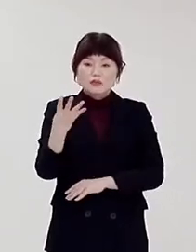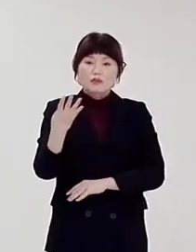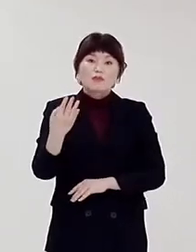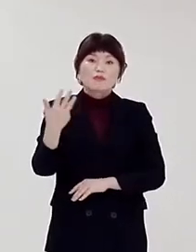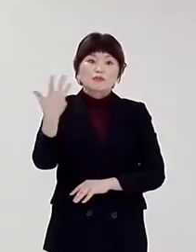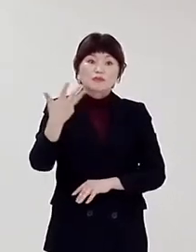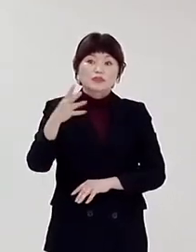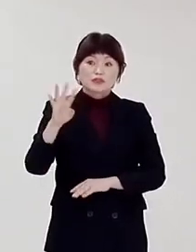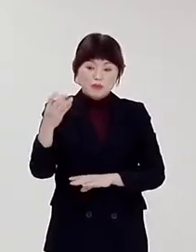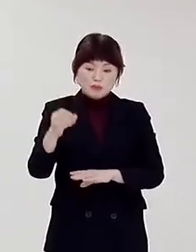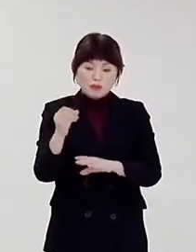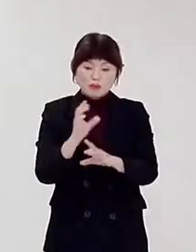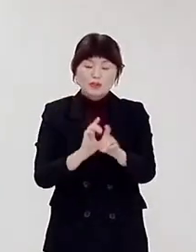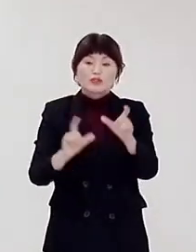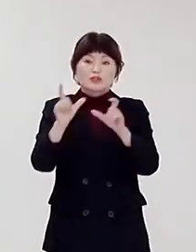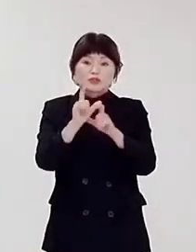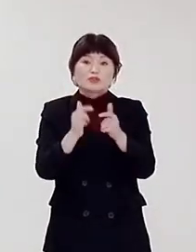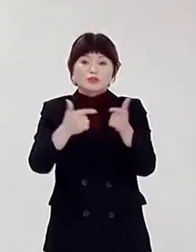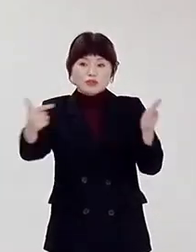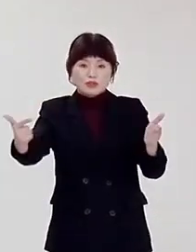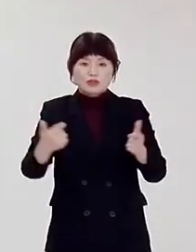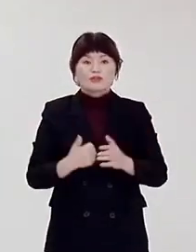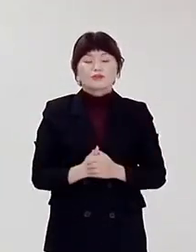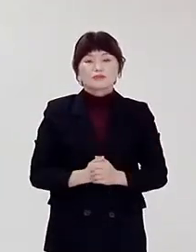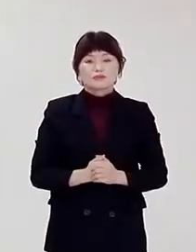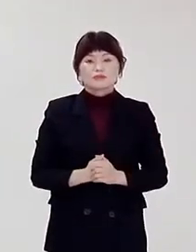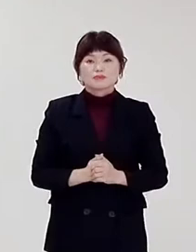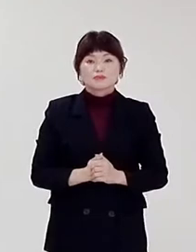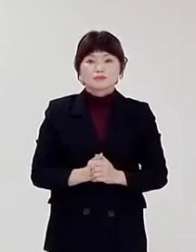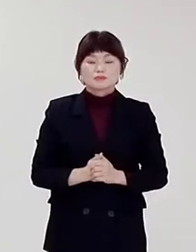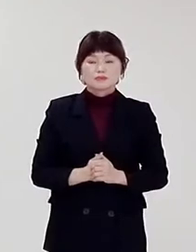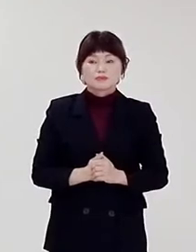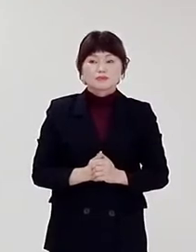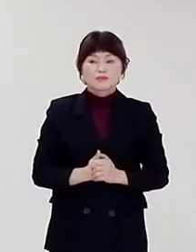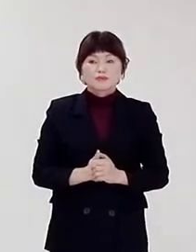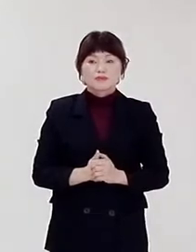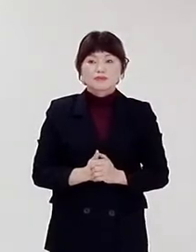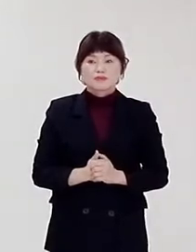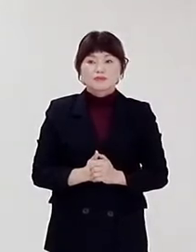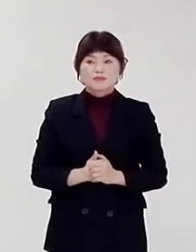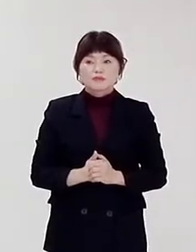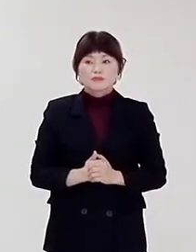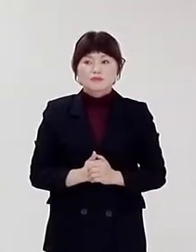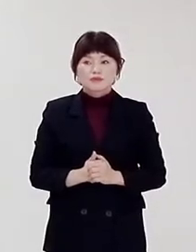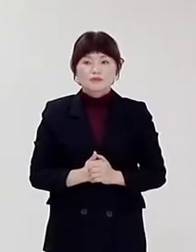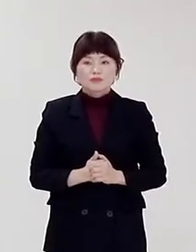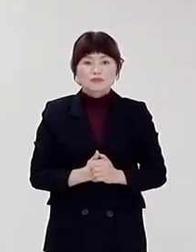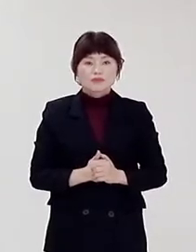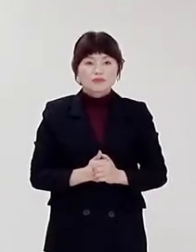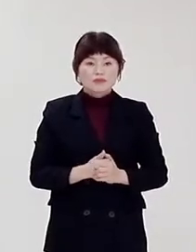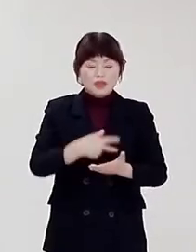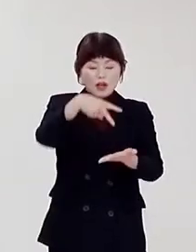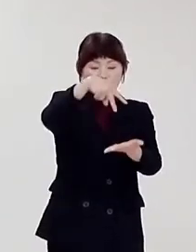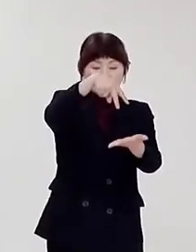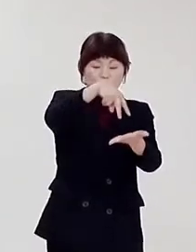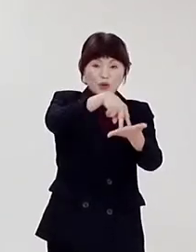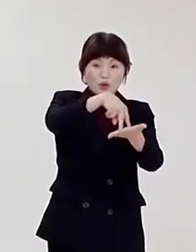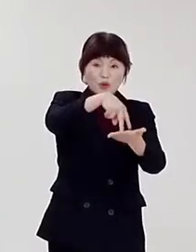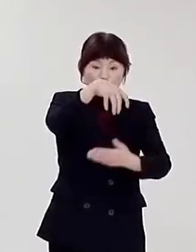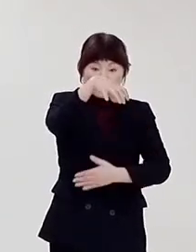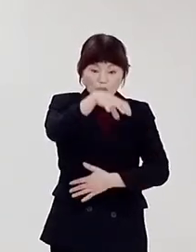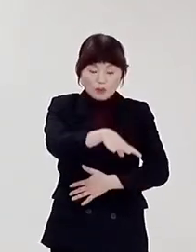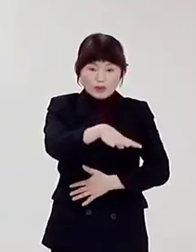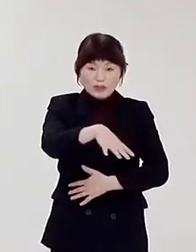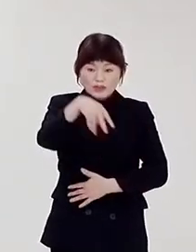원으로 편성할 수 있는 성과를 내기도 하였습니다. 또한 설악 국지도